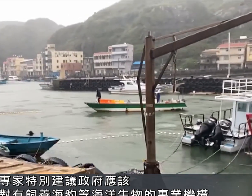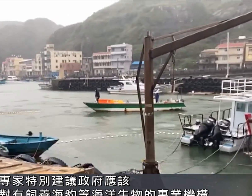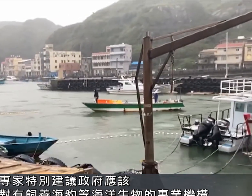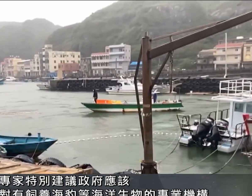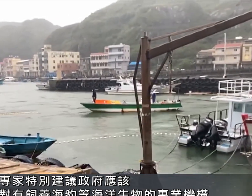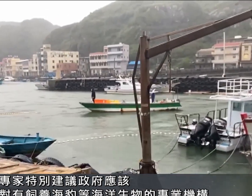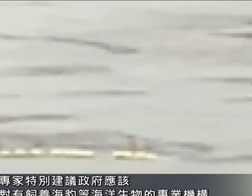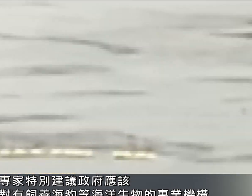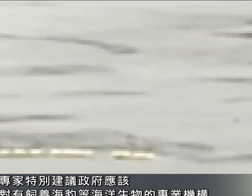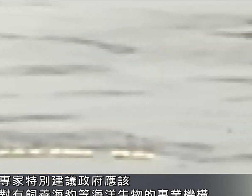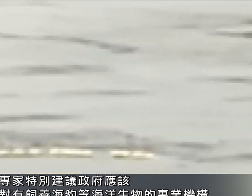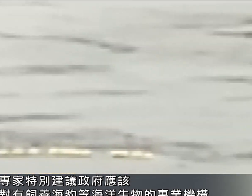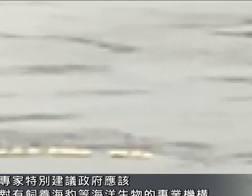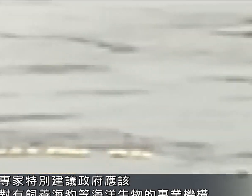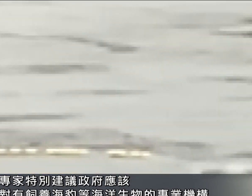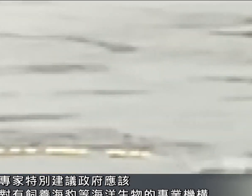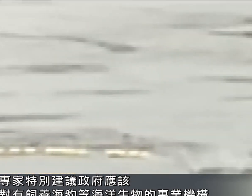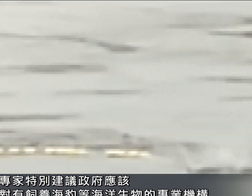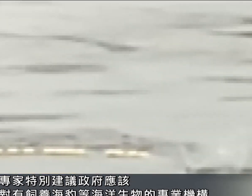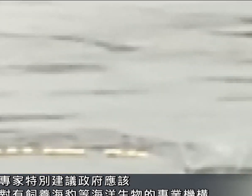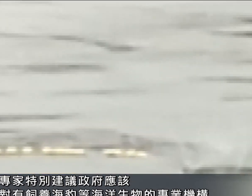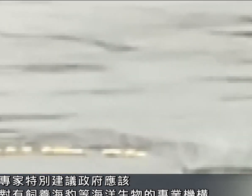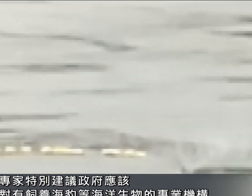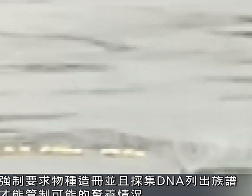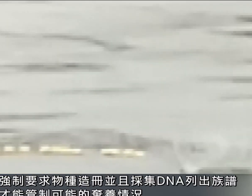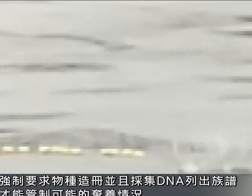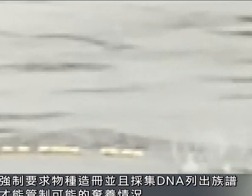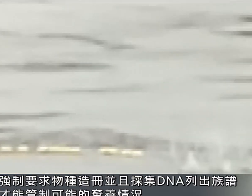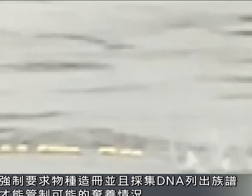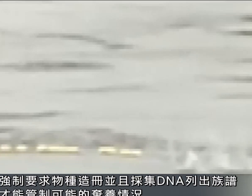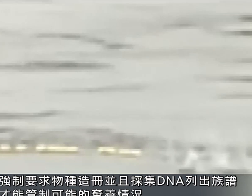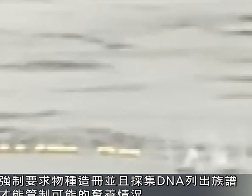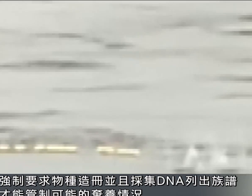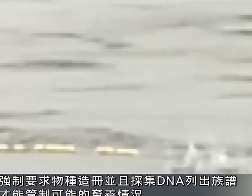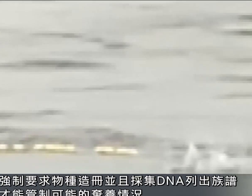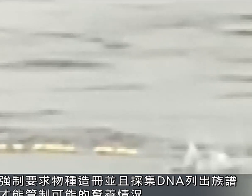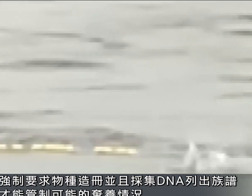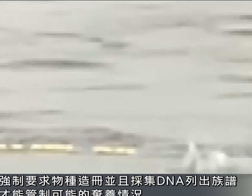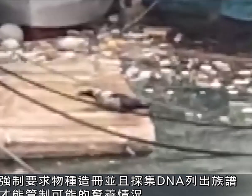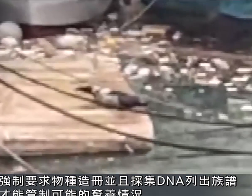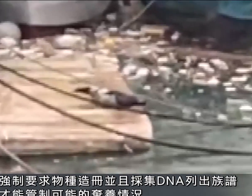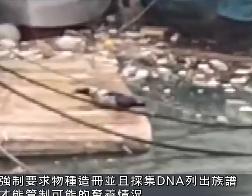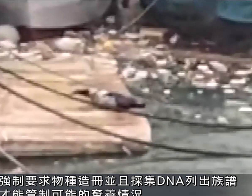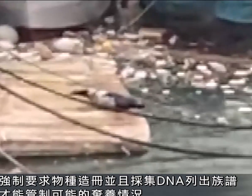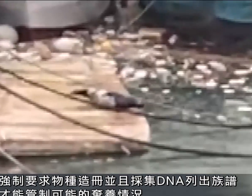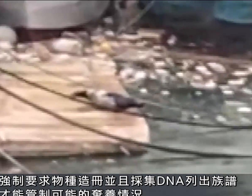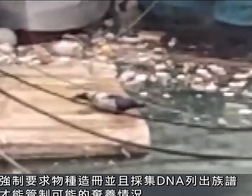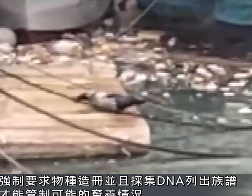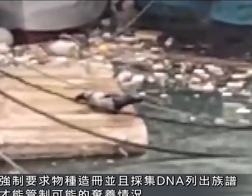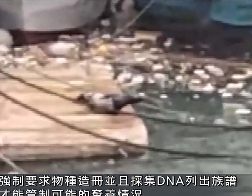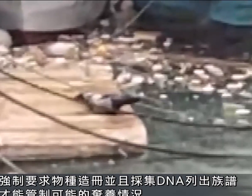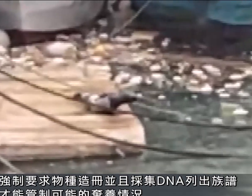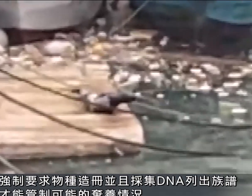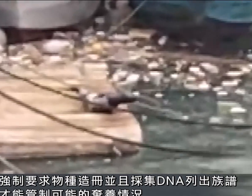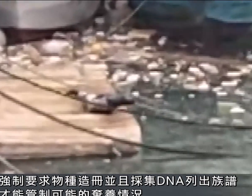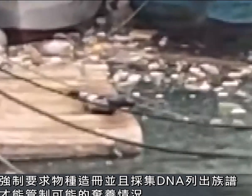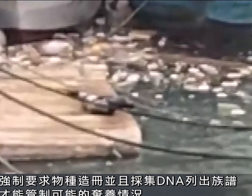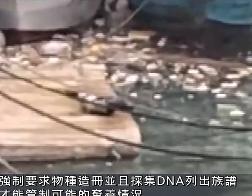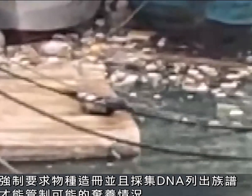该对有饲养海豹等海洋生物的专业机构强制要求物种造册，并且采集 DNA 列出族谱，才能